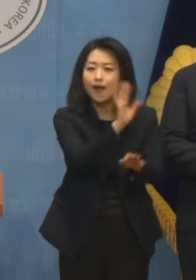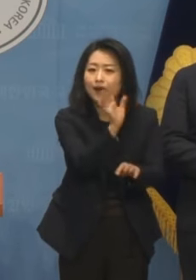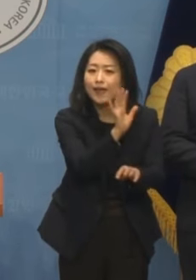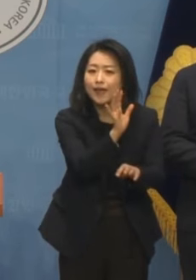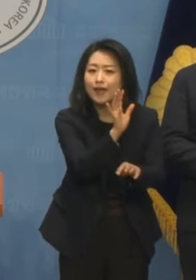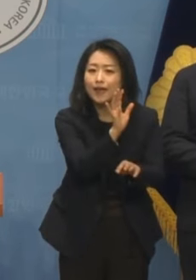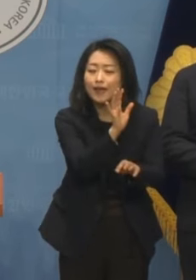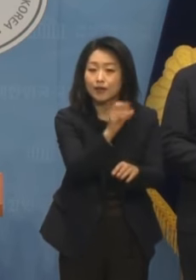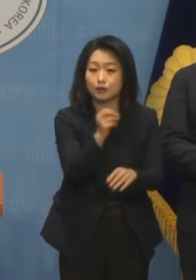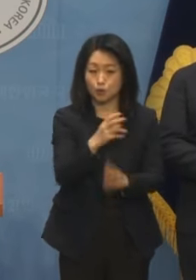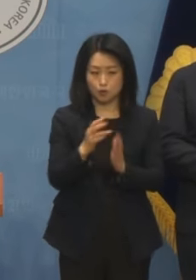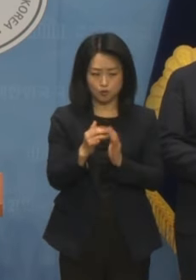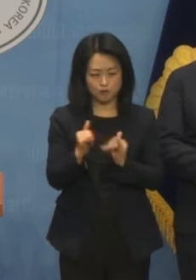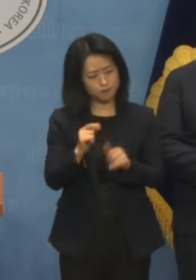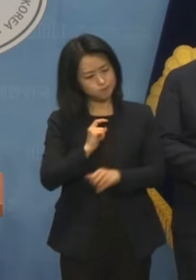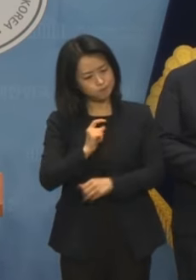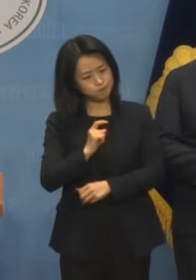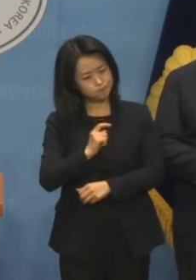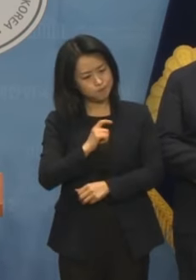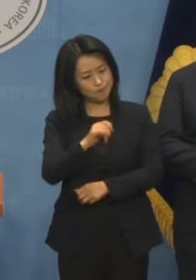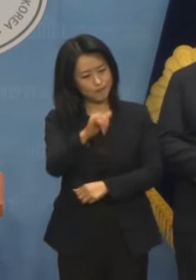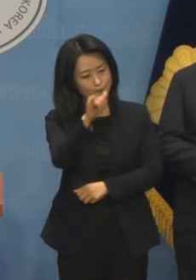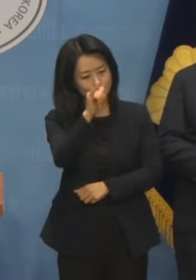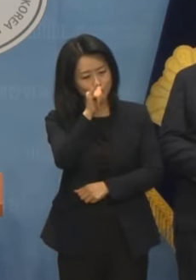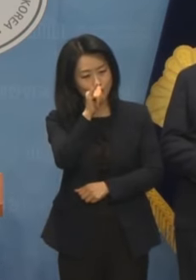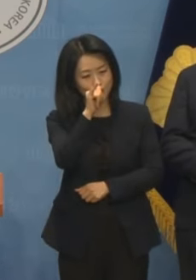국민의 불신을 증폭시켰습니다.